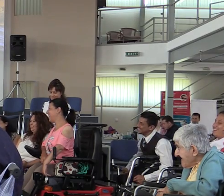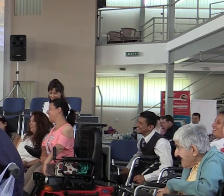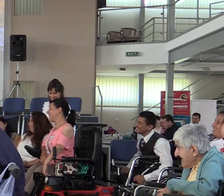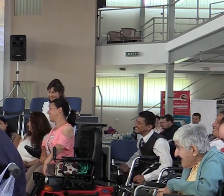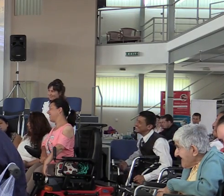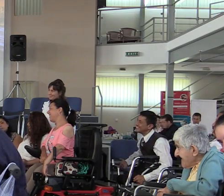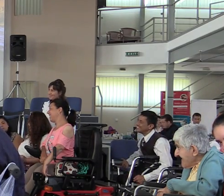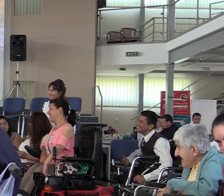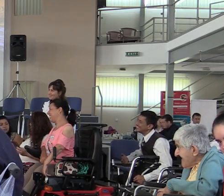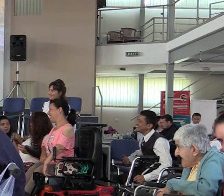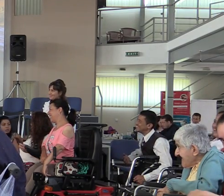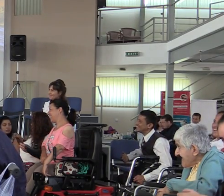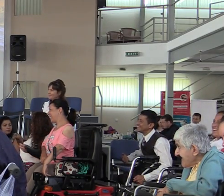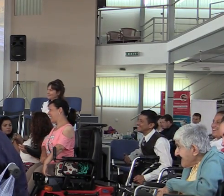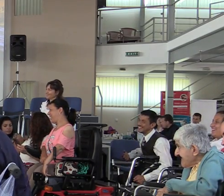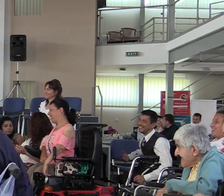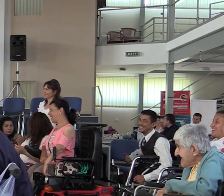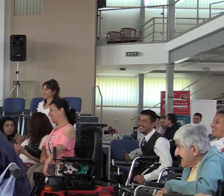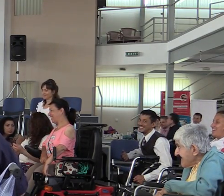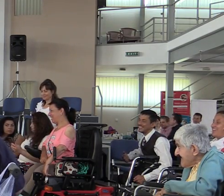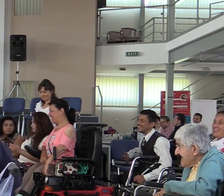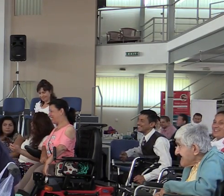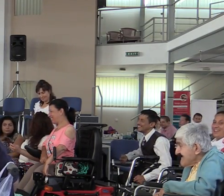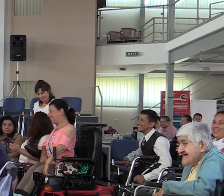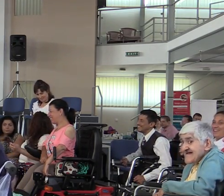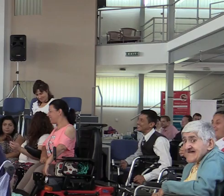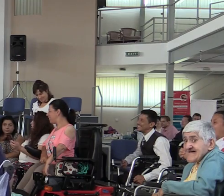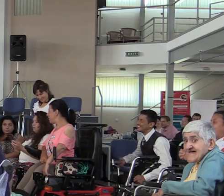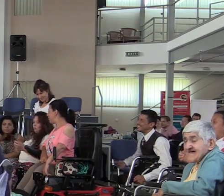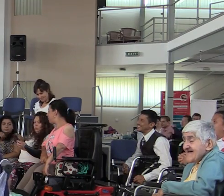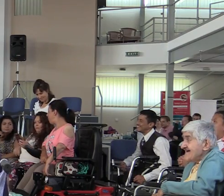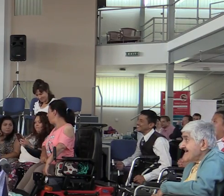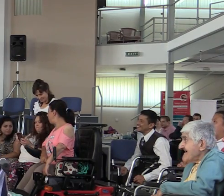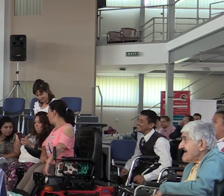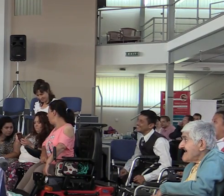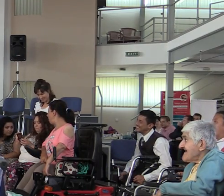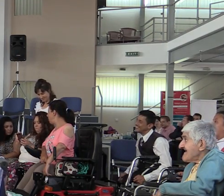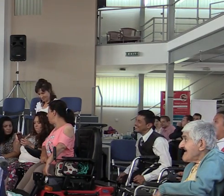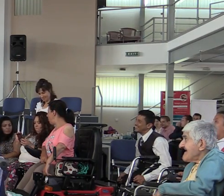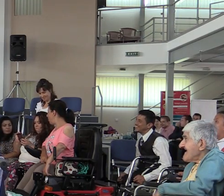Ce se va întâmpla,